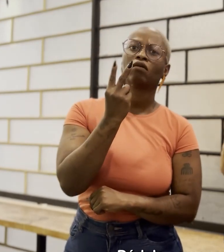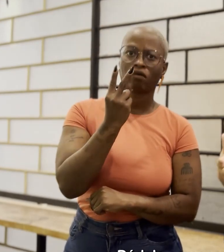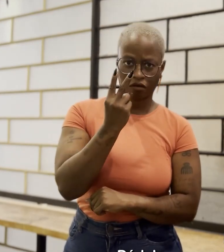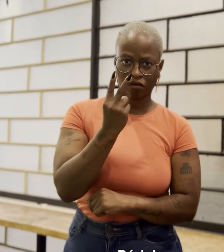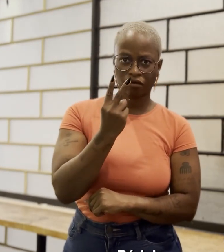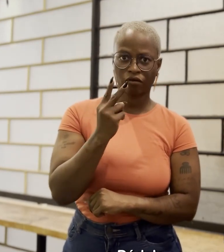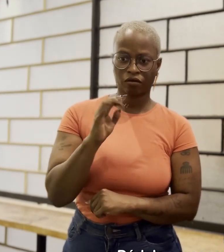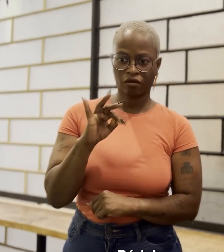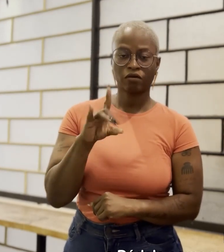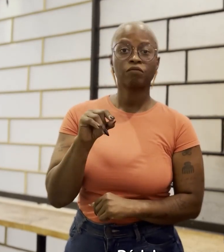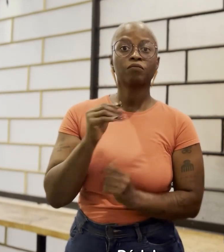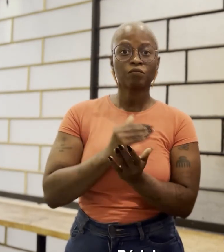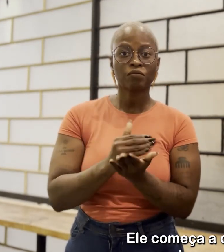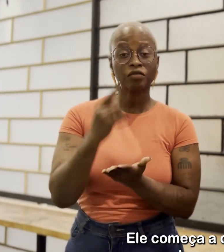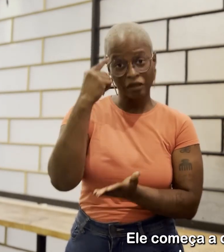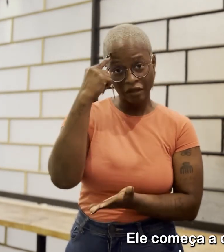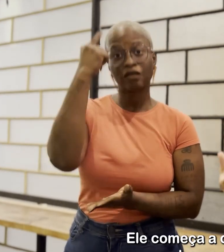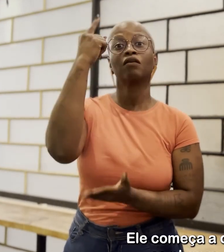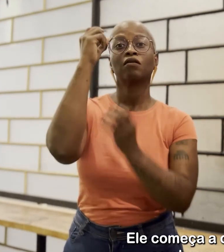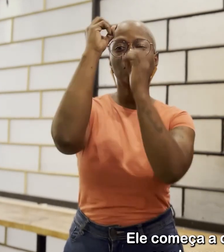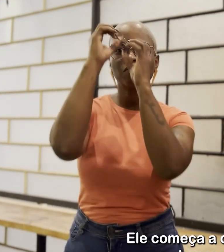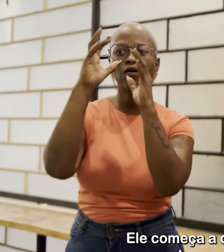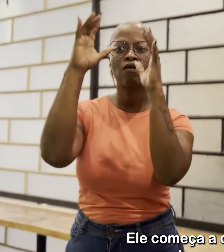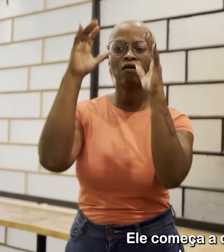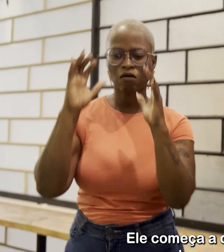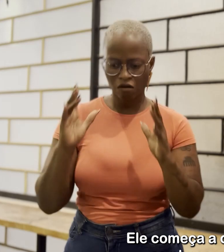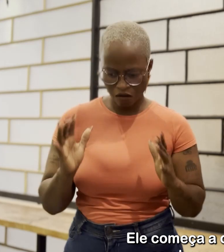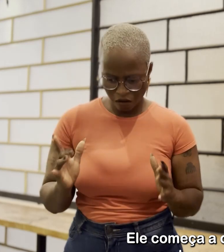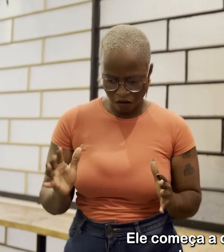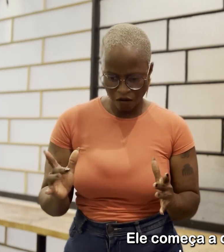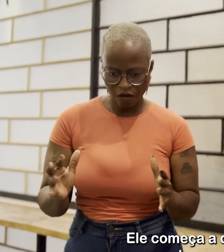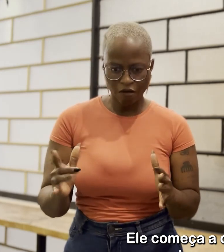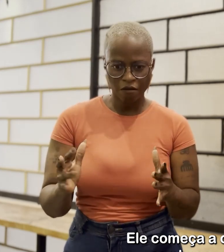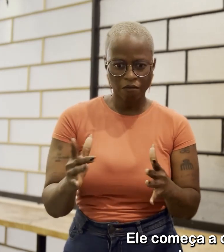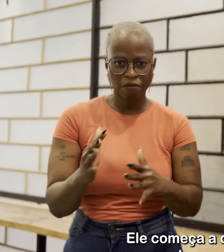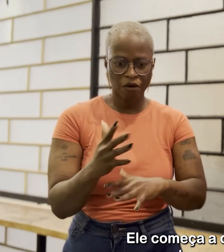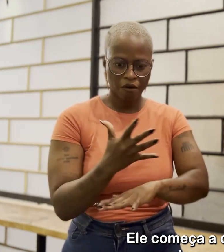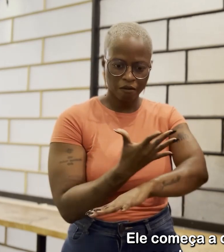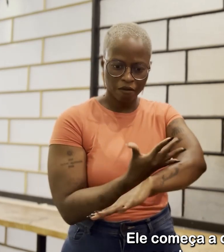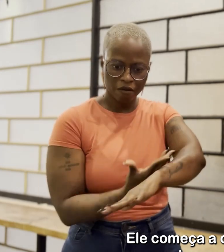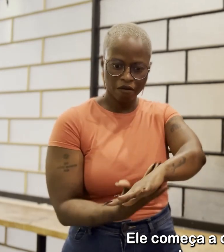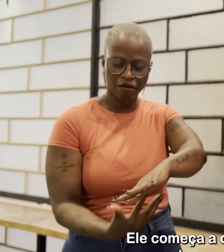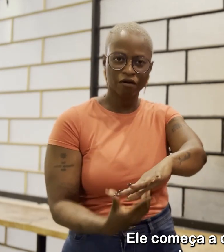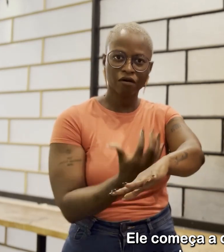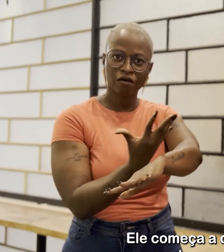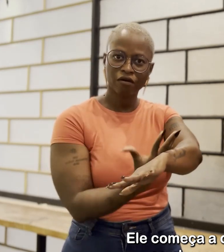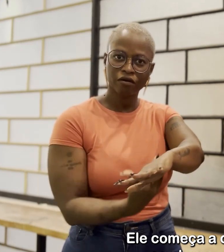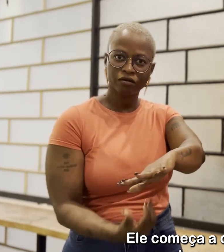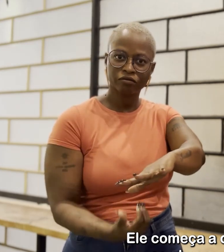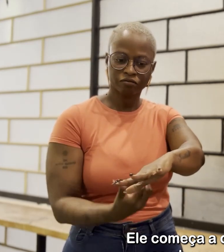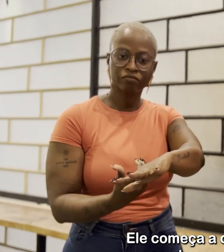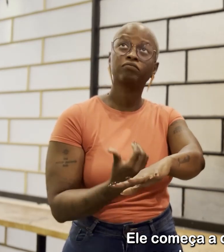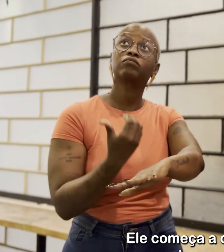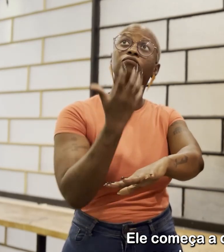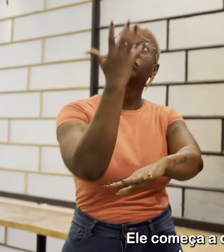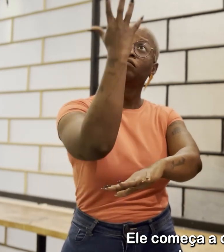Então o Dédalo começa a ter uma grande ideia. Ele começa a colecionar as penas, as plumas desses